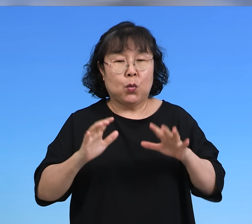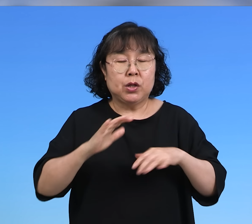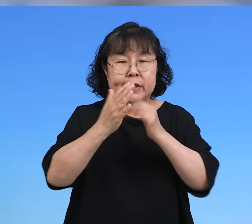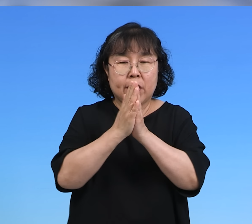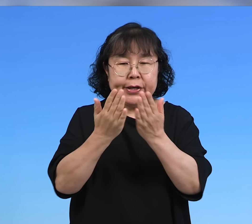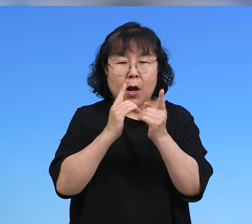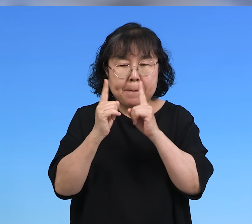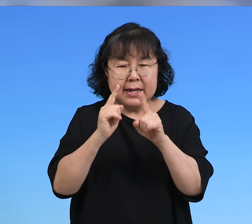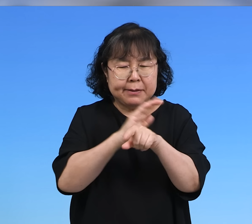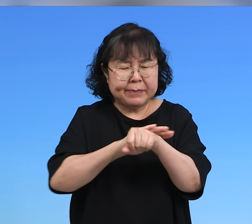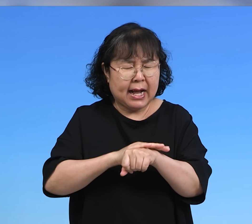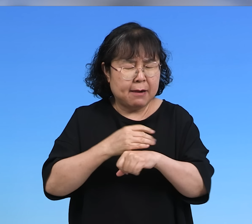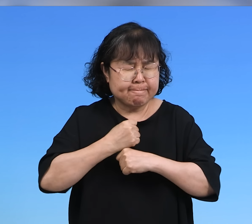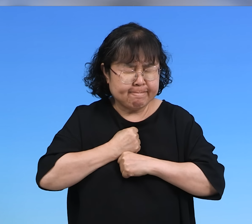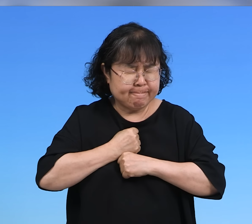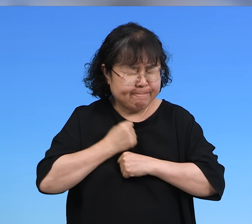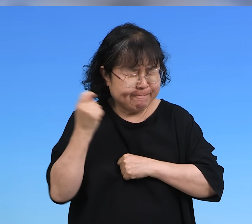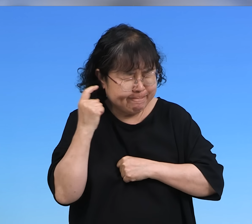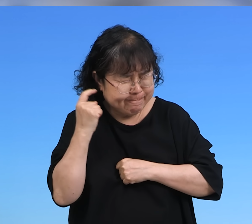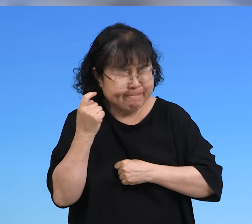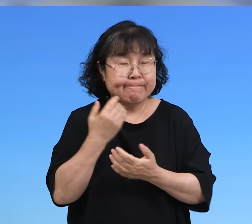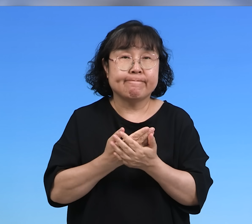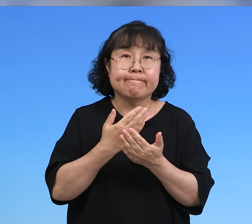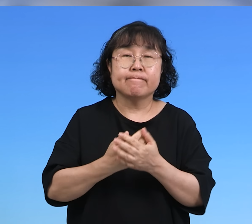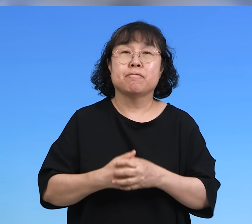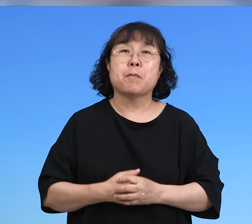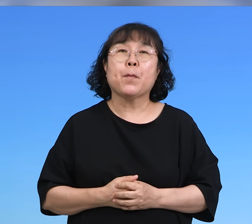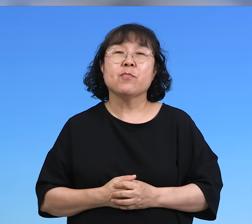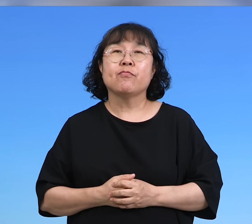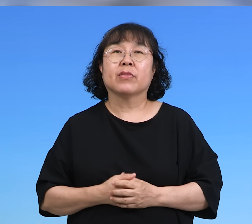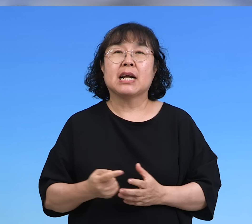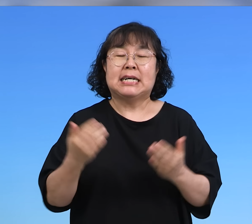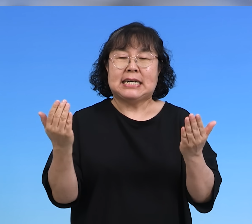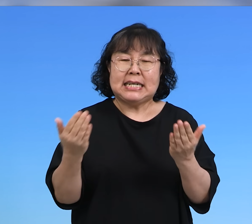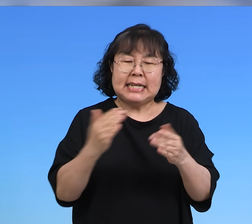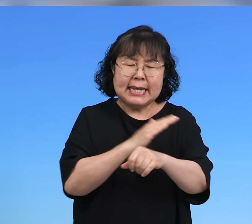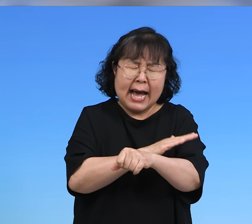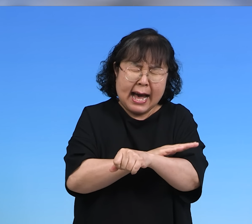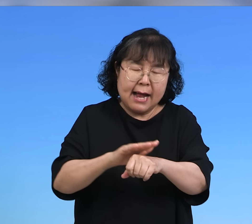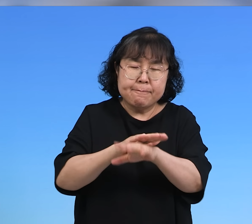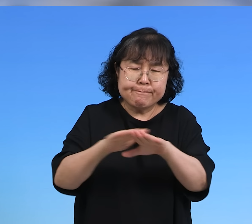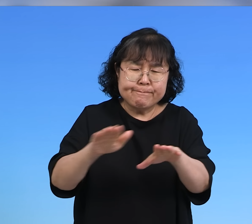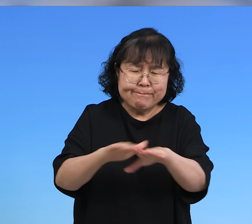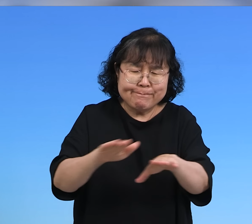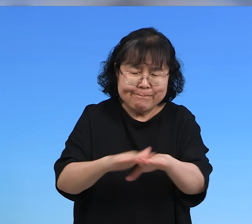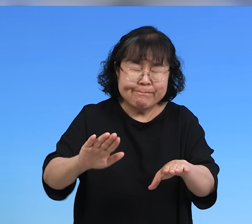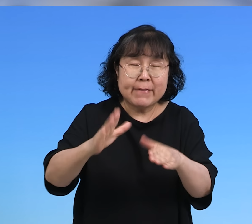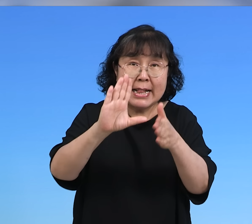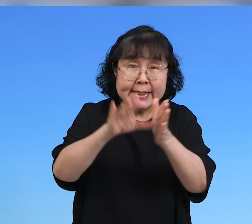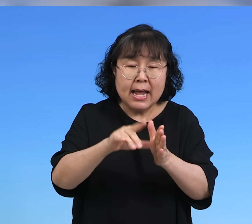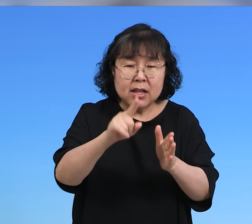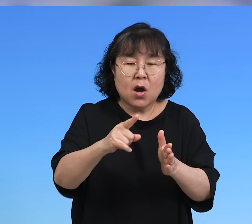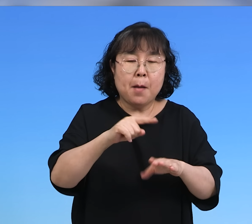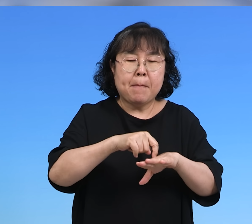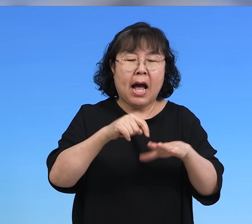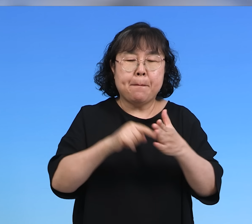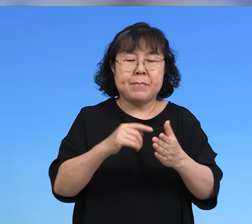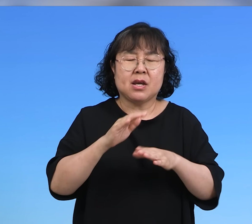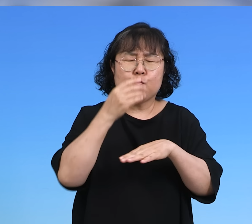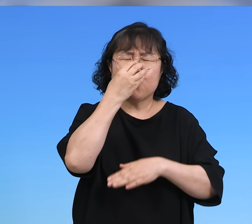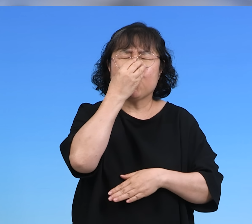말씀을 굉장히 주의해서 들으셔야 됩니다. 왜 그렇습니까? 그렇게 일이 잘 풀릴 때에 너의 마음이